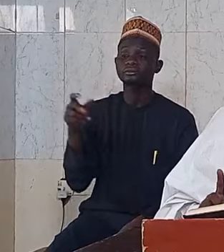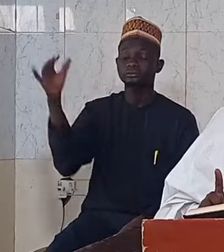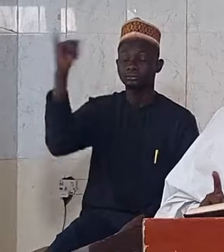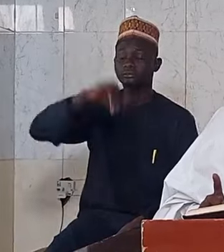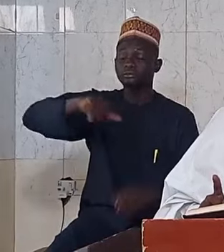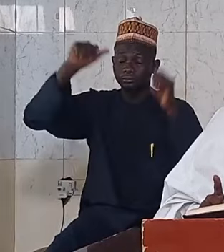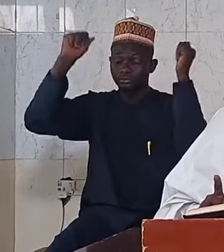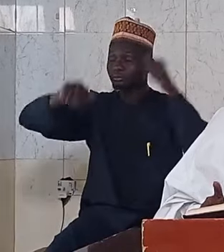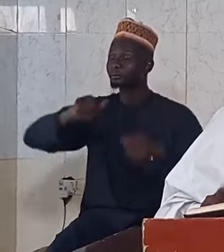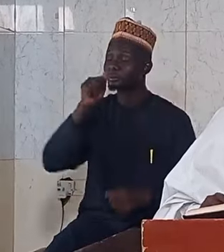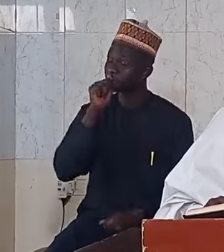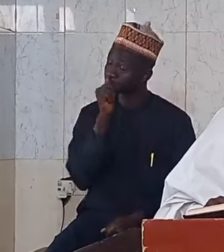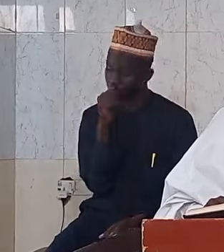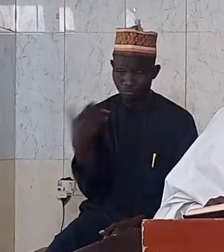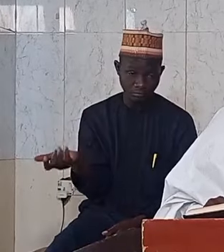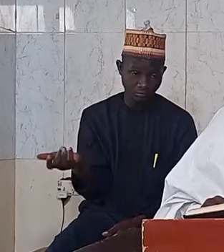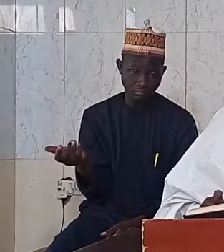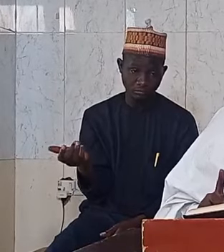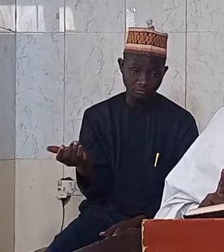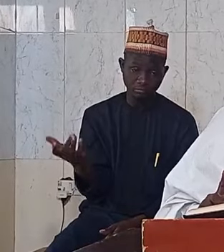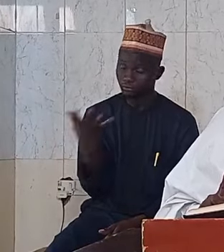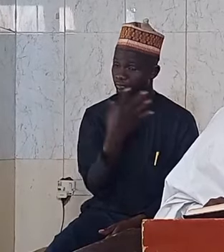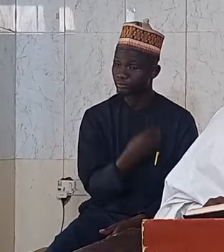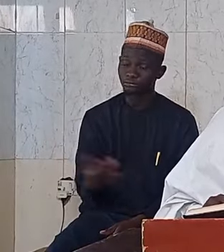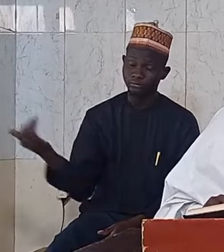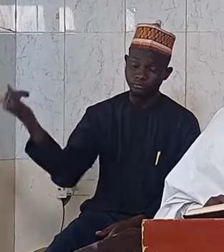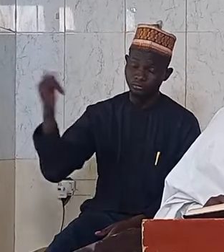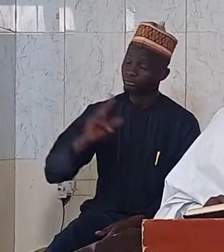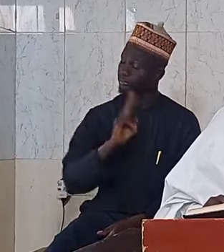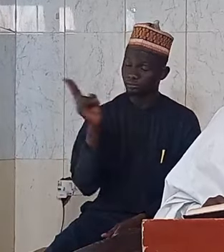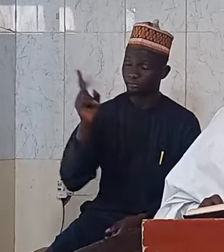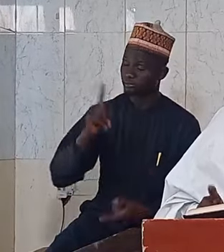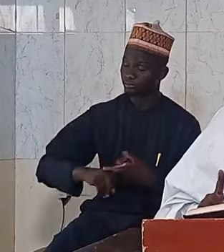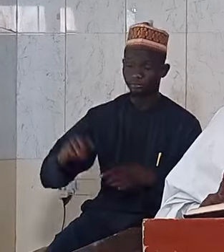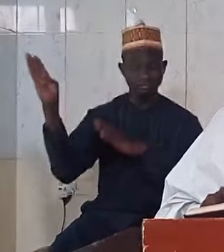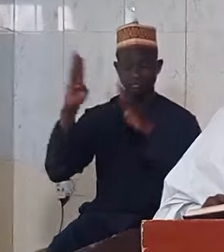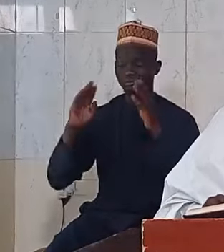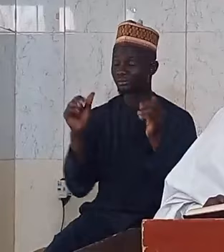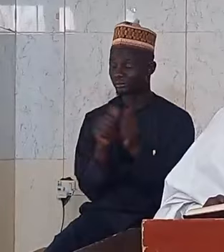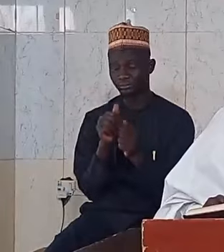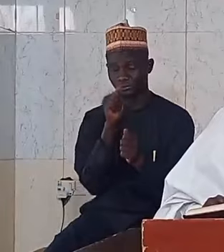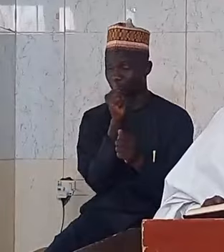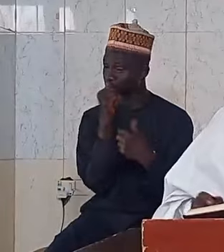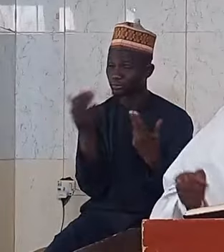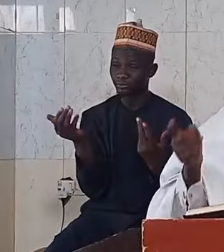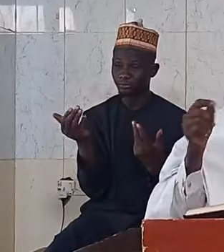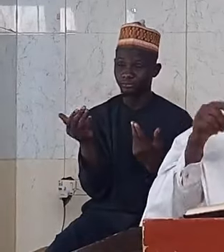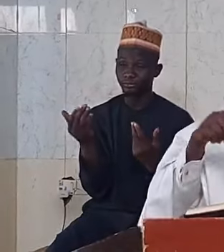yasbiruna suma suna hakuri wa yuqatiluna kuma suna yaki